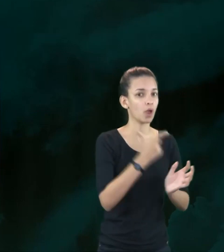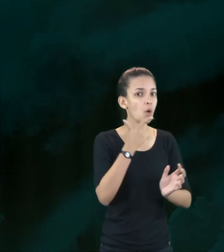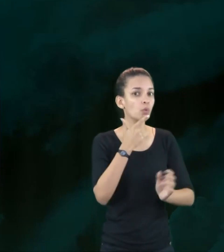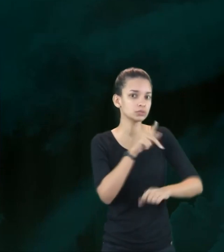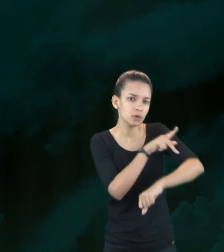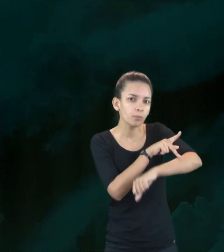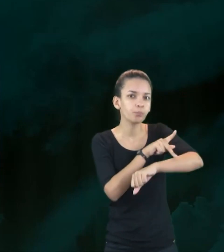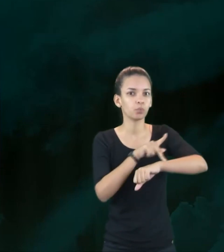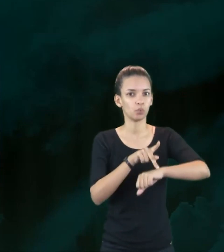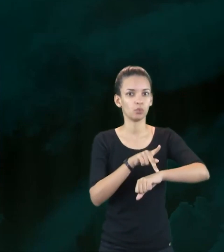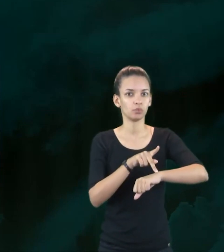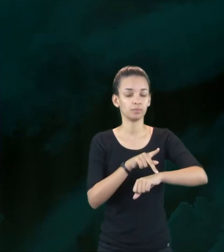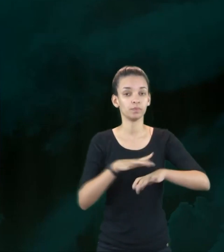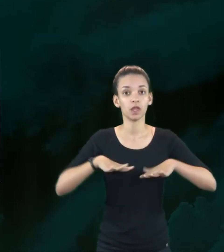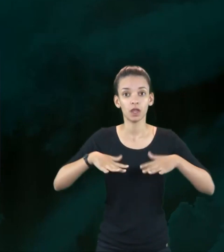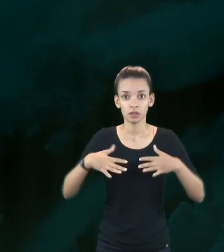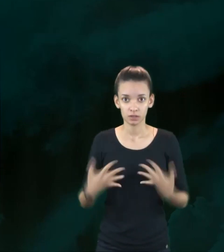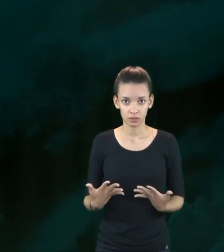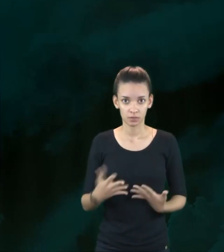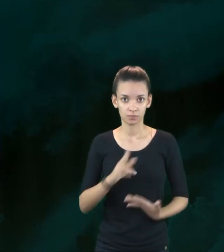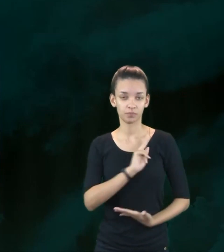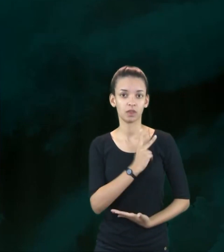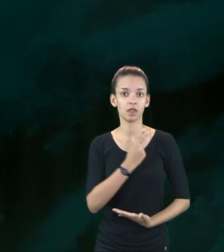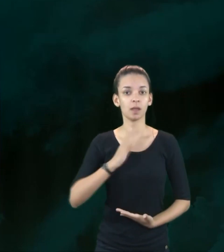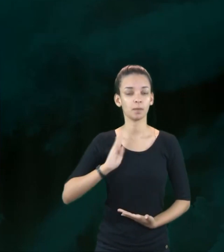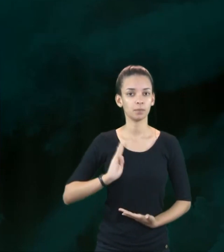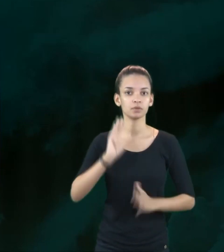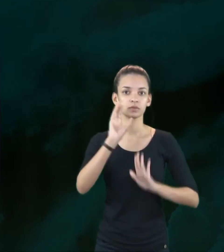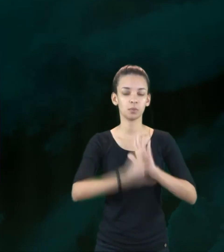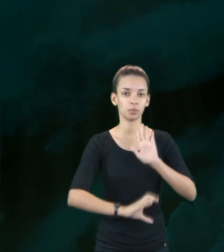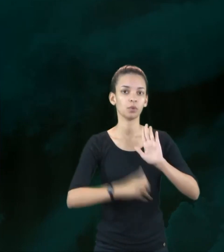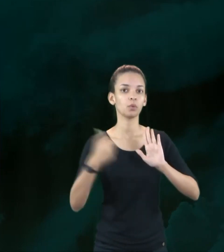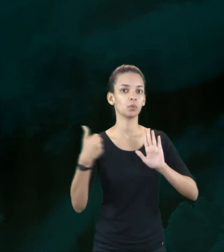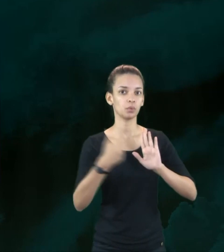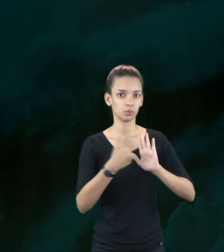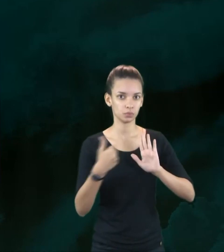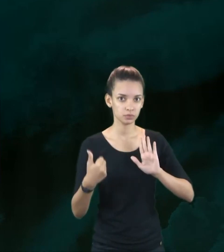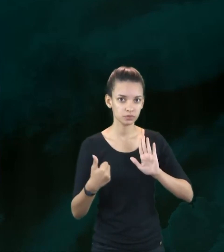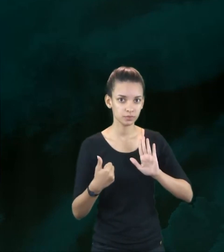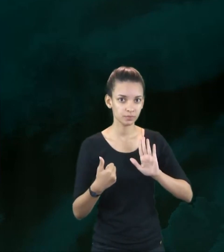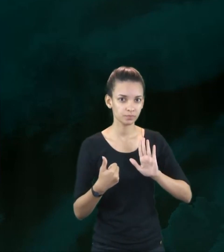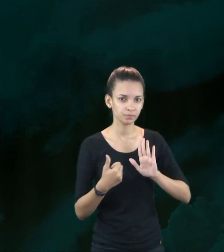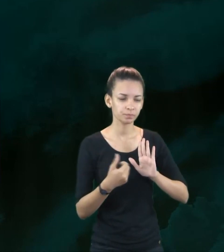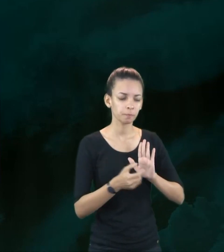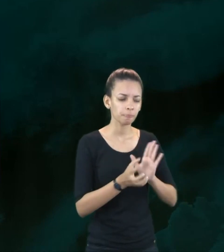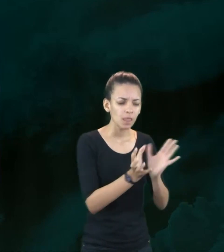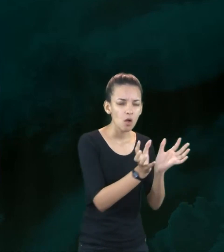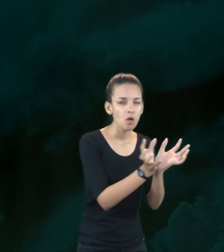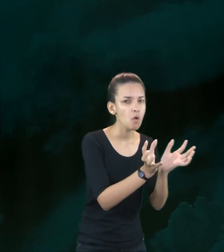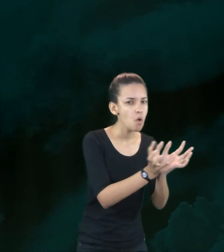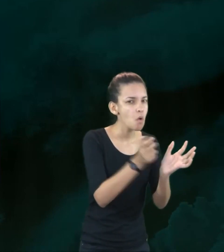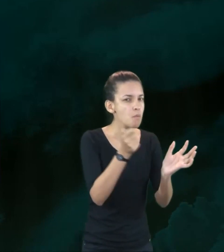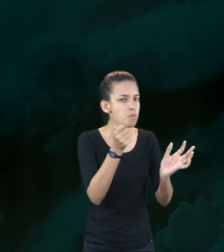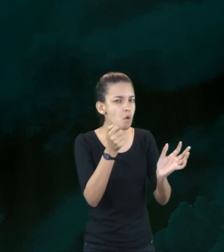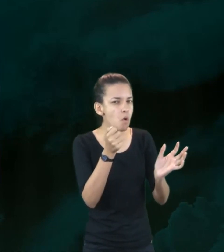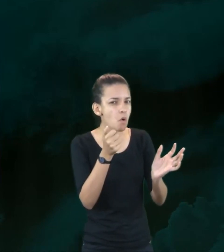usar Hebreus 11, abre a sua Bíblia em Hebreus 11, esses poucos que com a ligação ainda frágil com